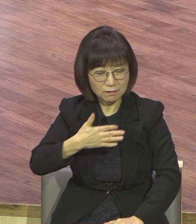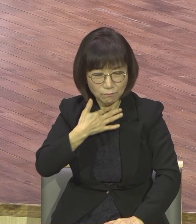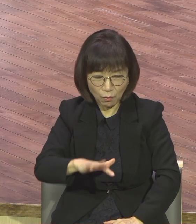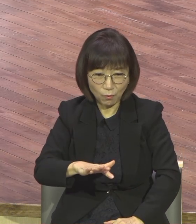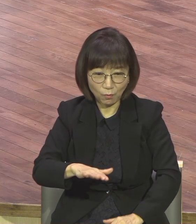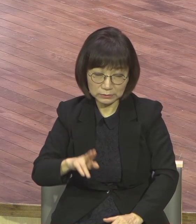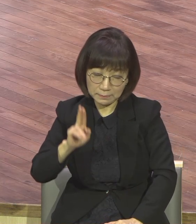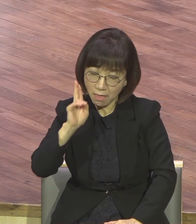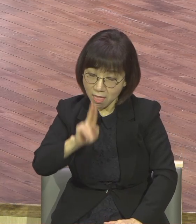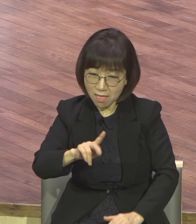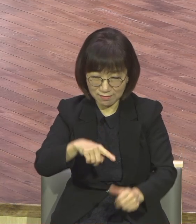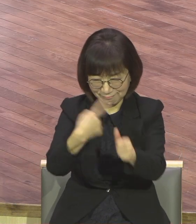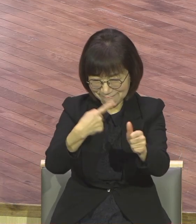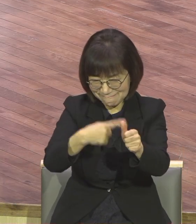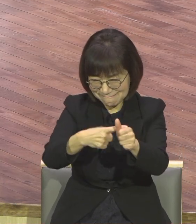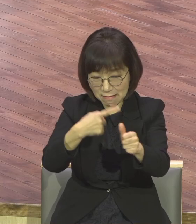사건이